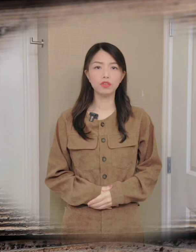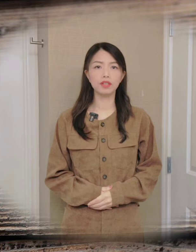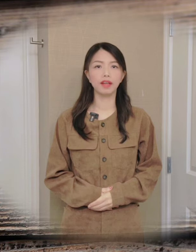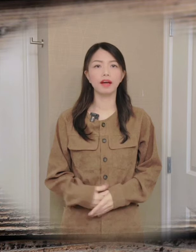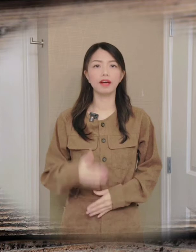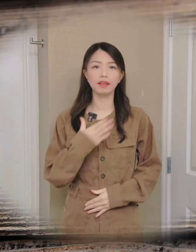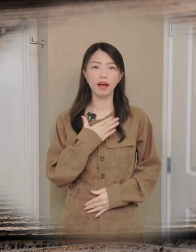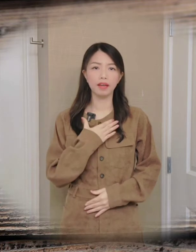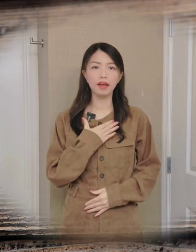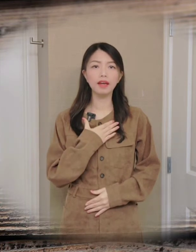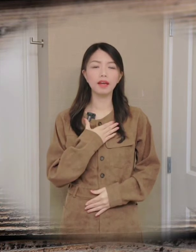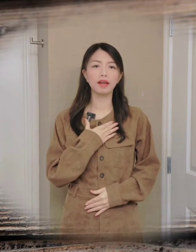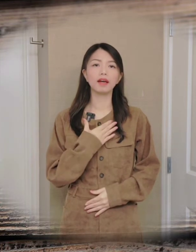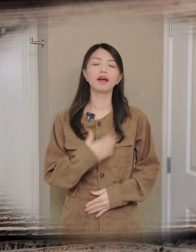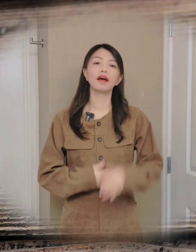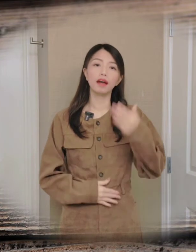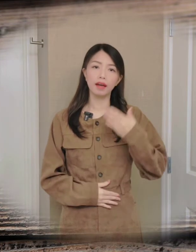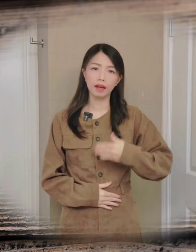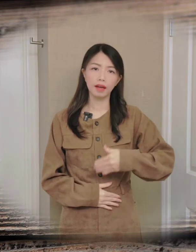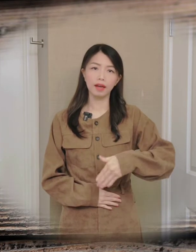길 비추신다. 나의